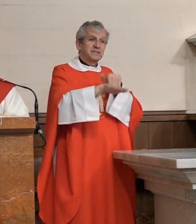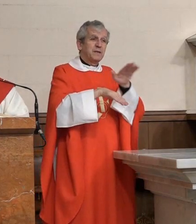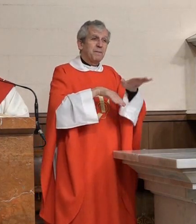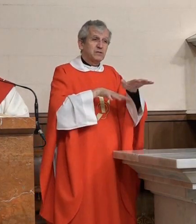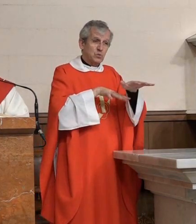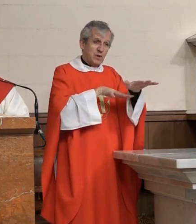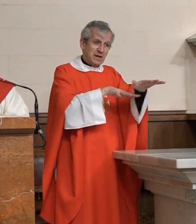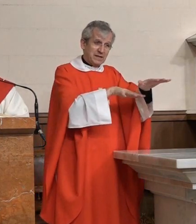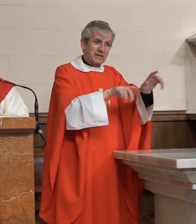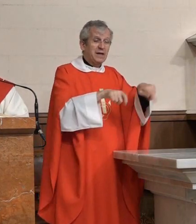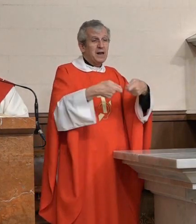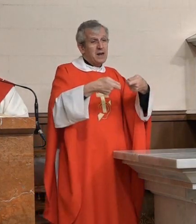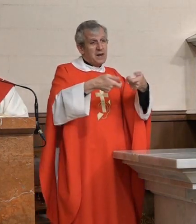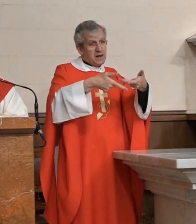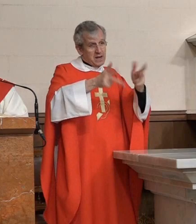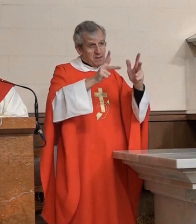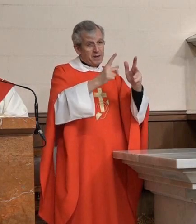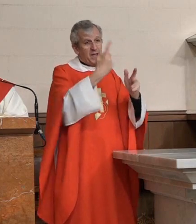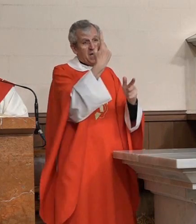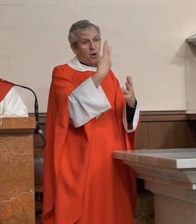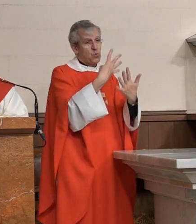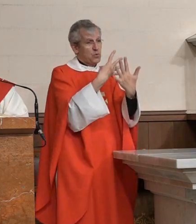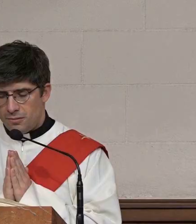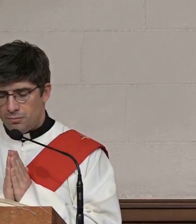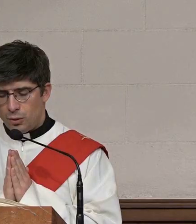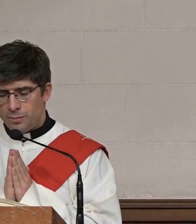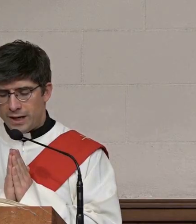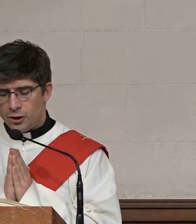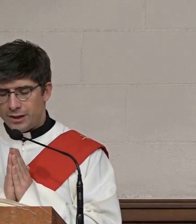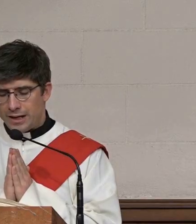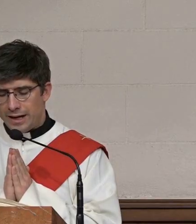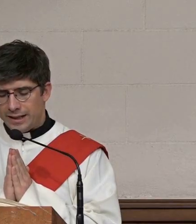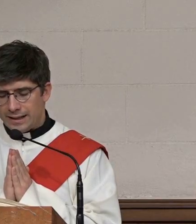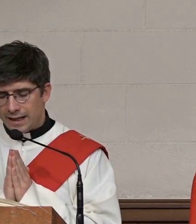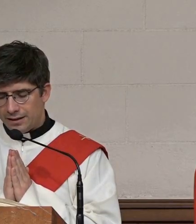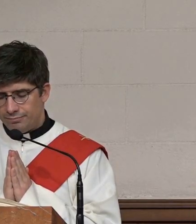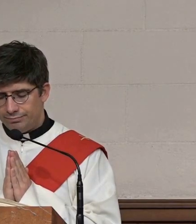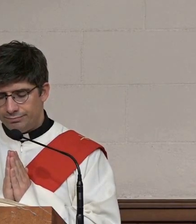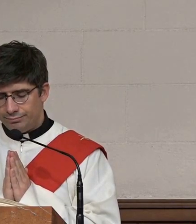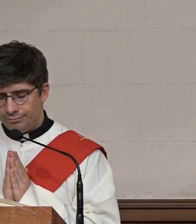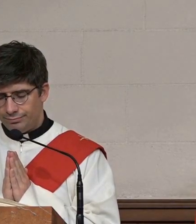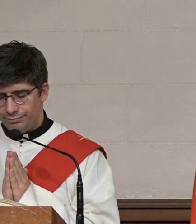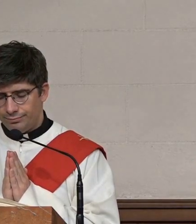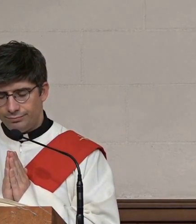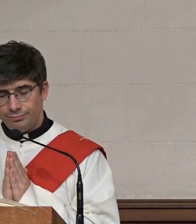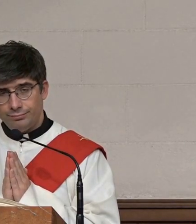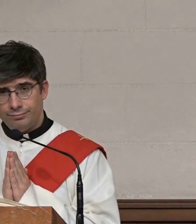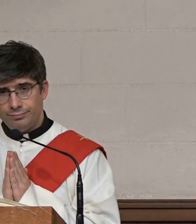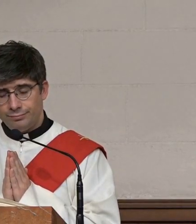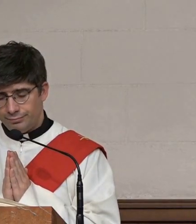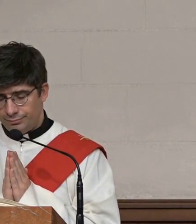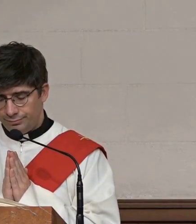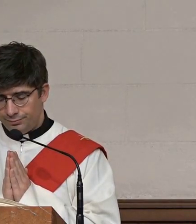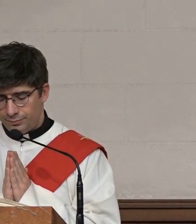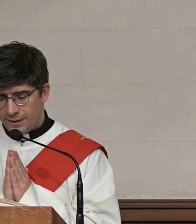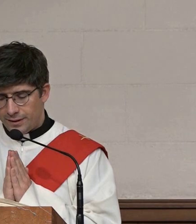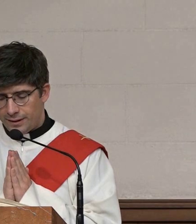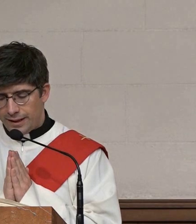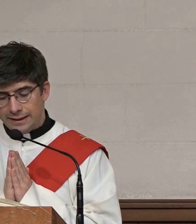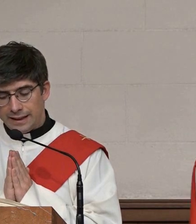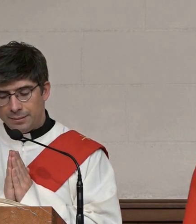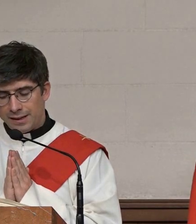libertad. ¿Creéis que os suelte al rey de los judíos? Volvieron a gritar: A ese no, a